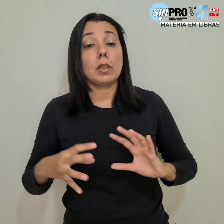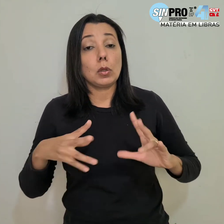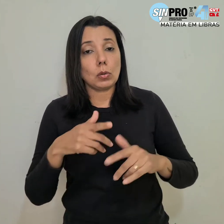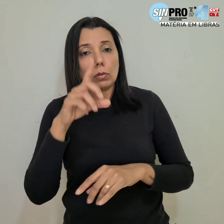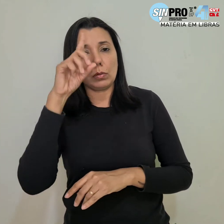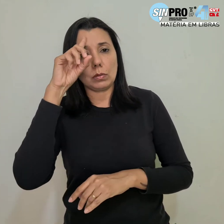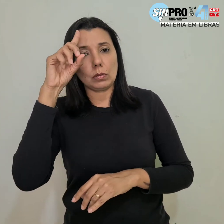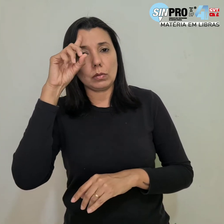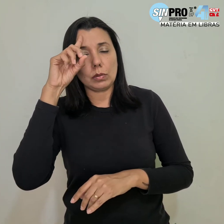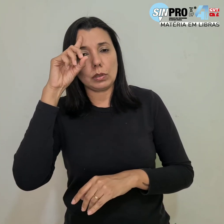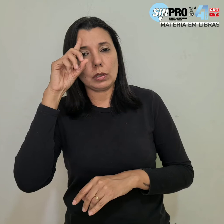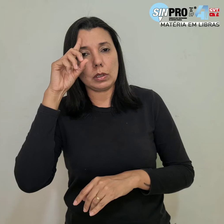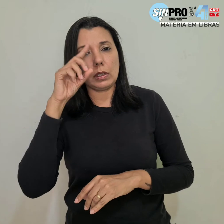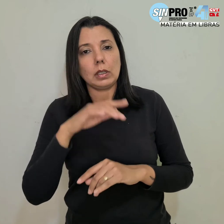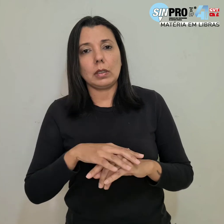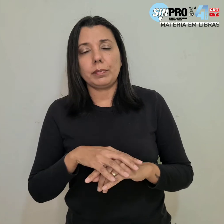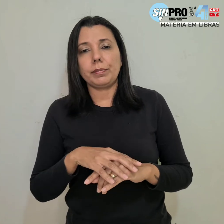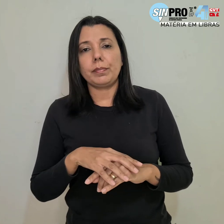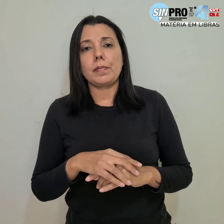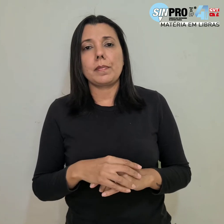Todos os dias, sem descanso,